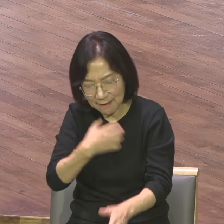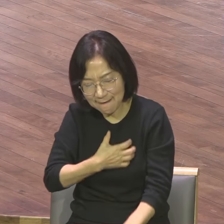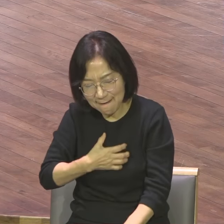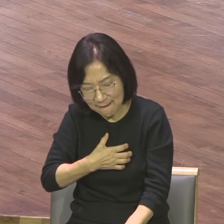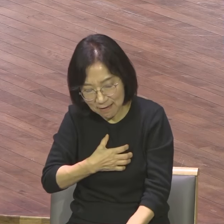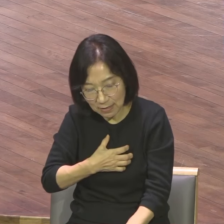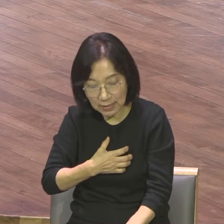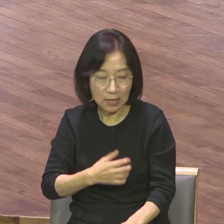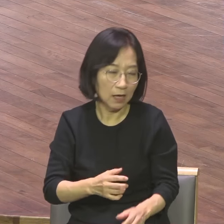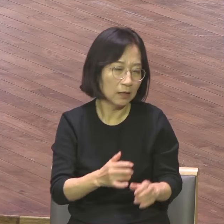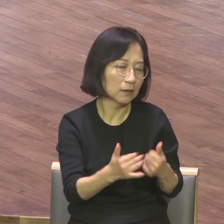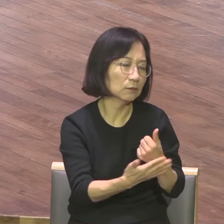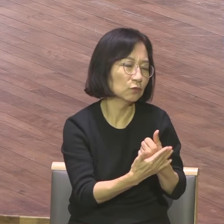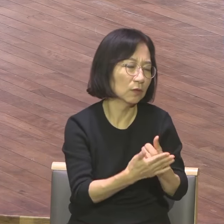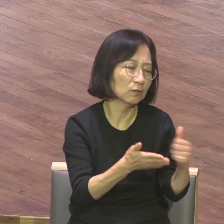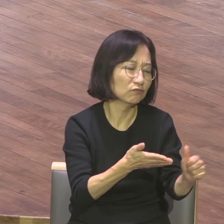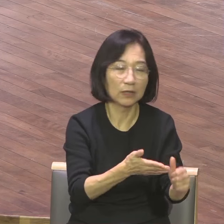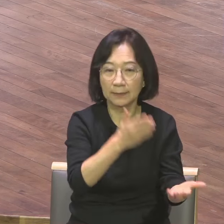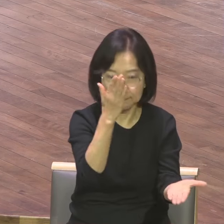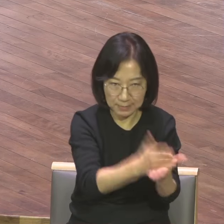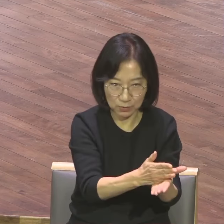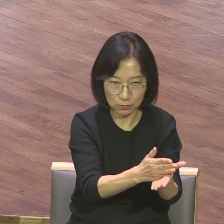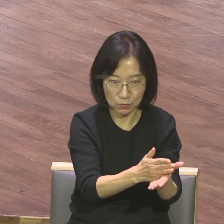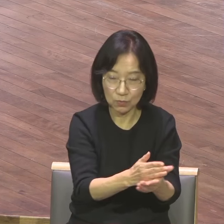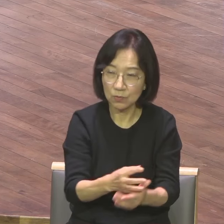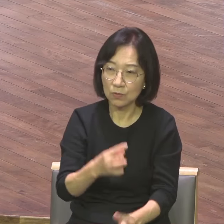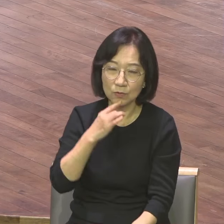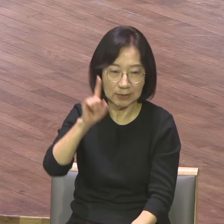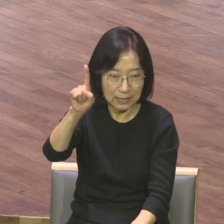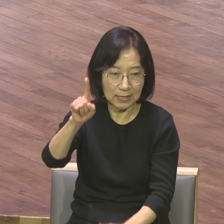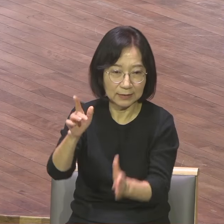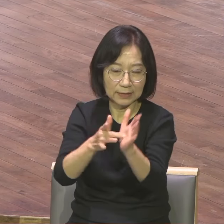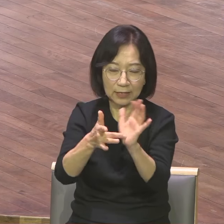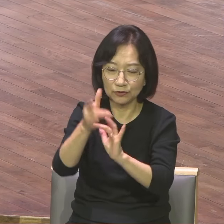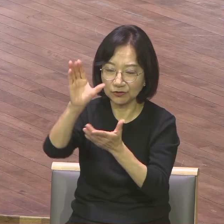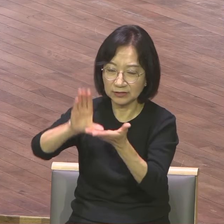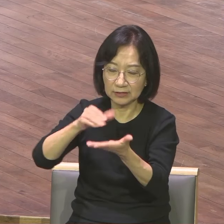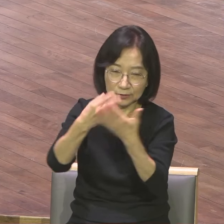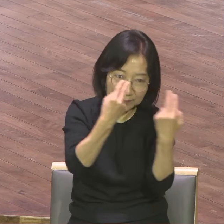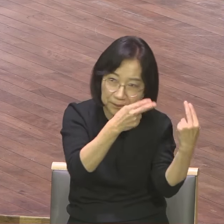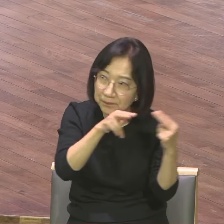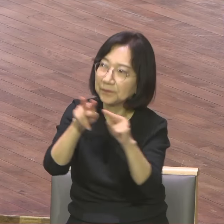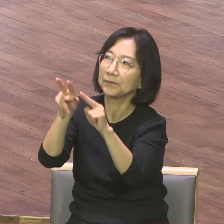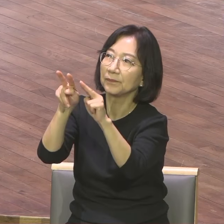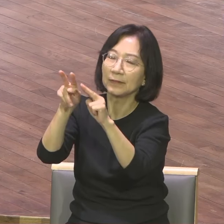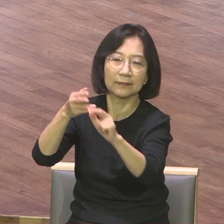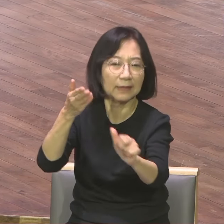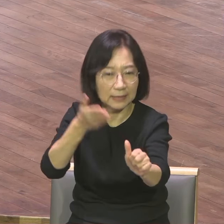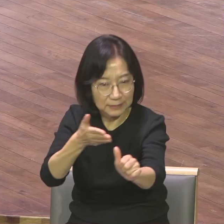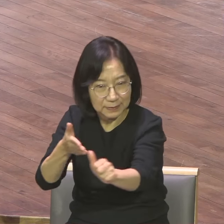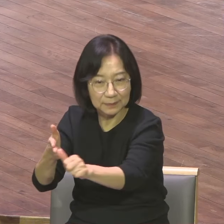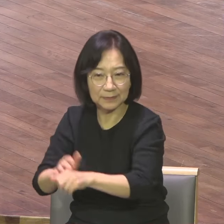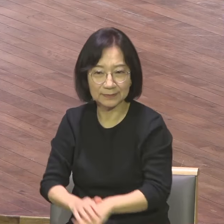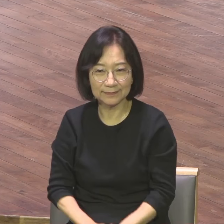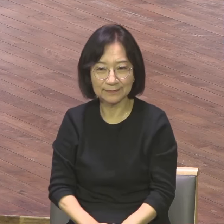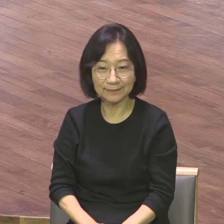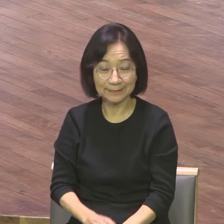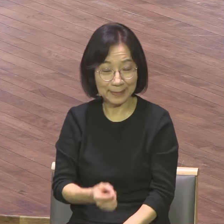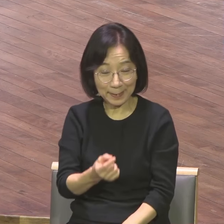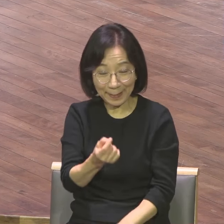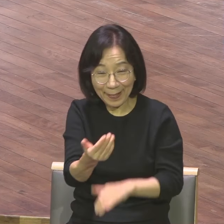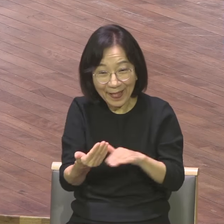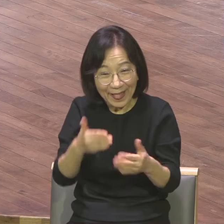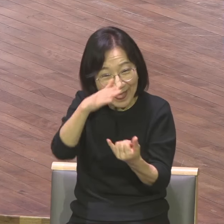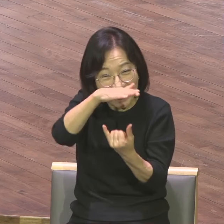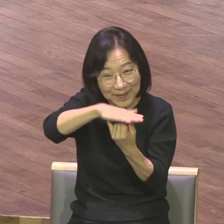말고 오직 예수 그리스도 바라보시기 바랍니다. 오직 그리스도. 우리 YS 애들 보세요. 오직